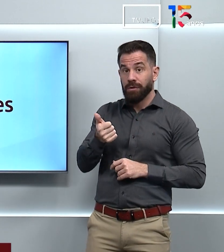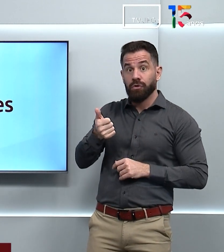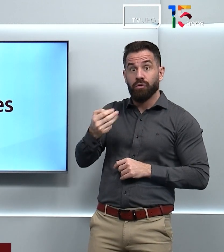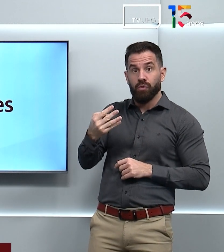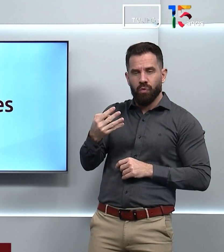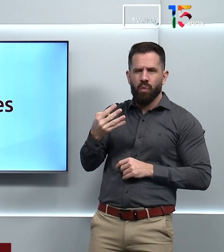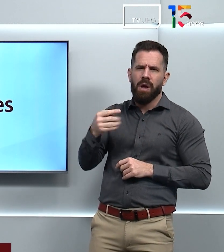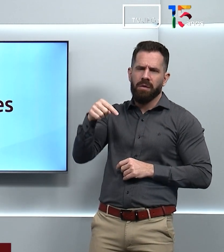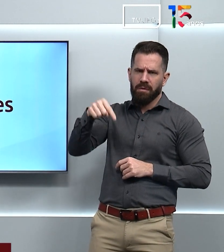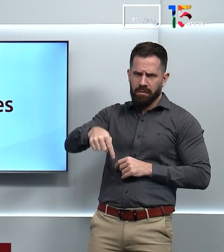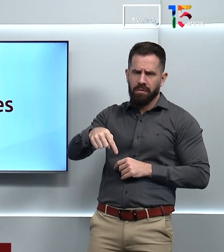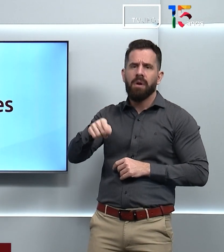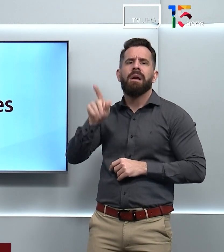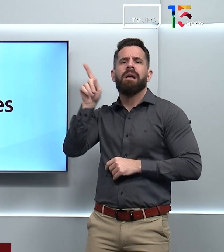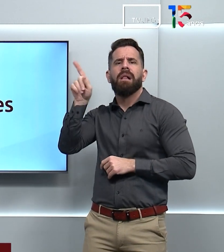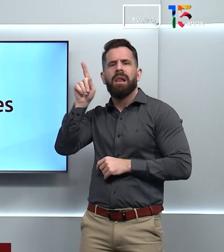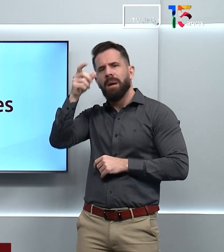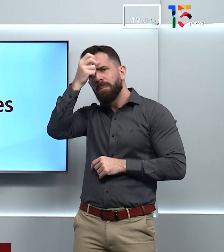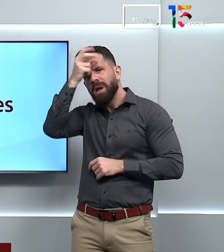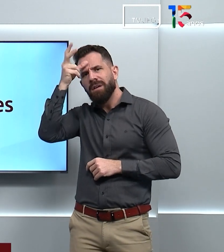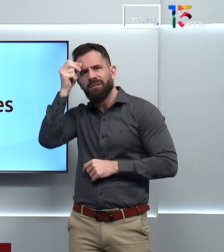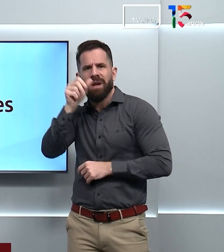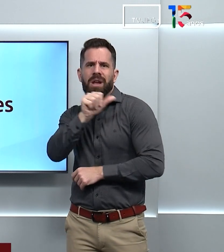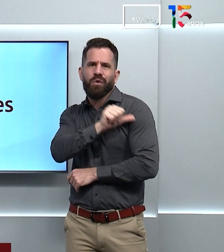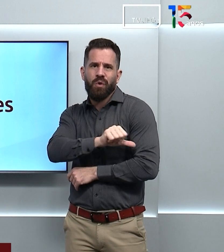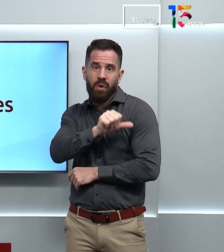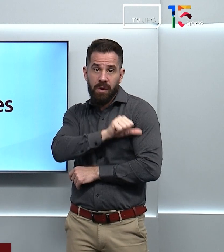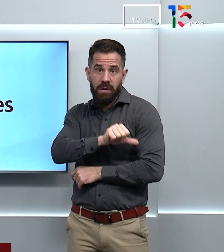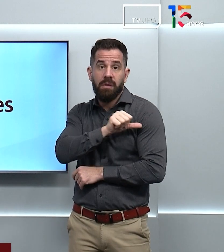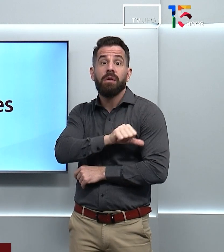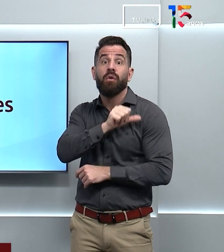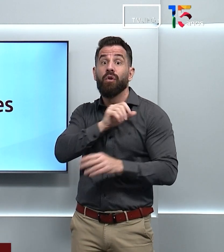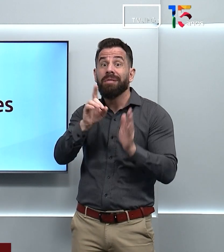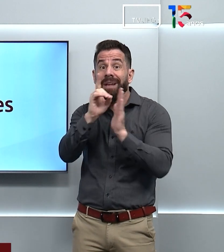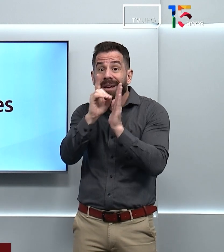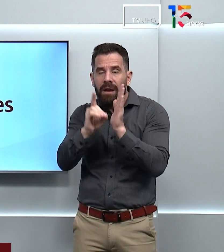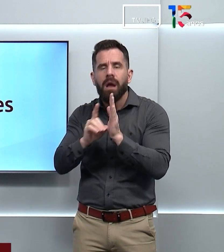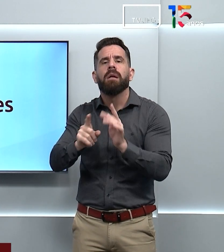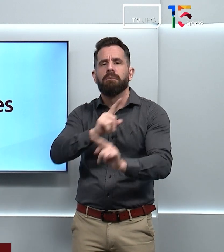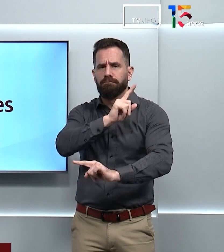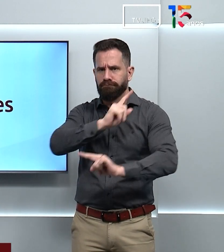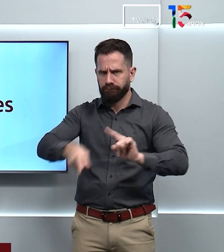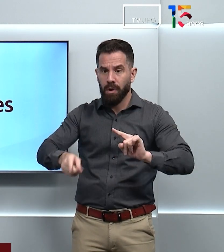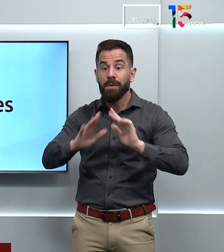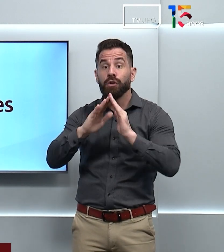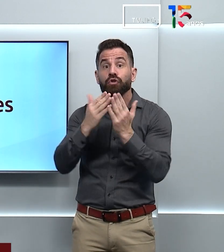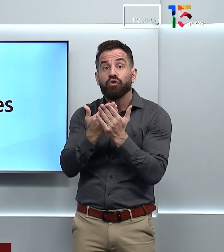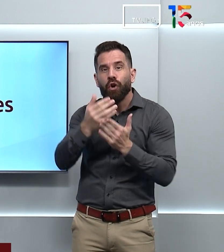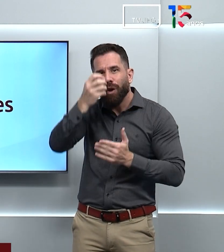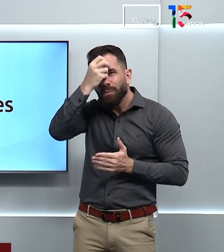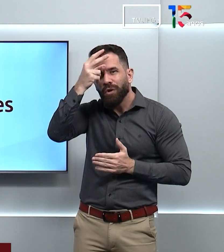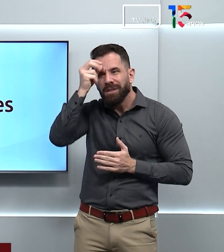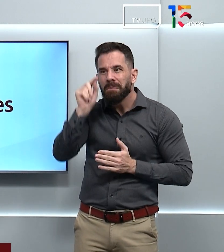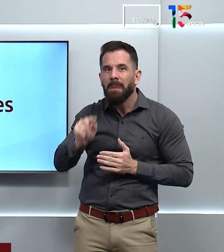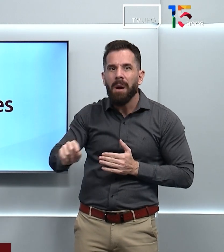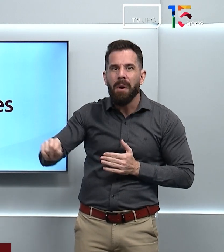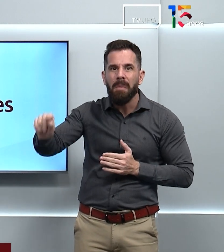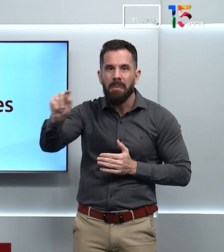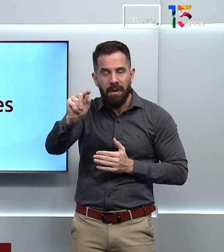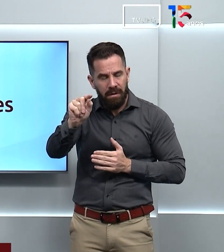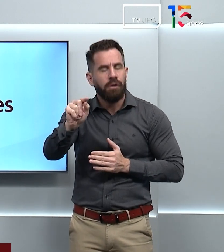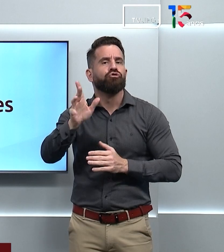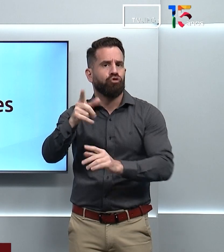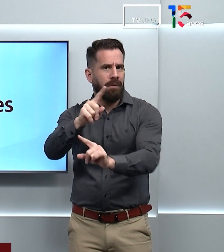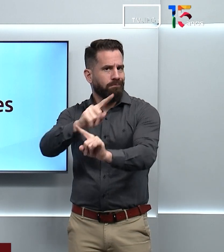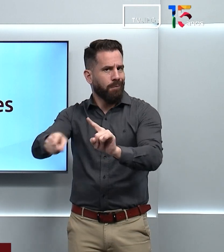de Janeiro, por meio de um decreto, já havia proibido o uso de celulares em escolas municipais. E aqui em Goiânia já está tramitando